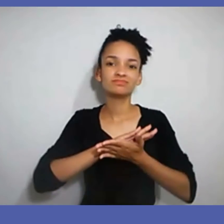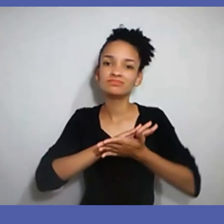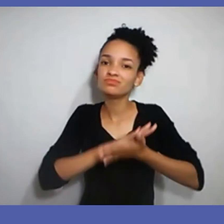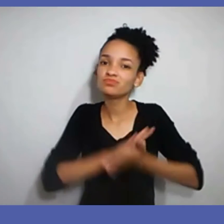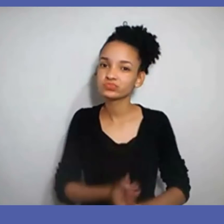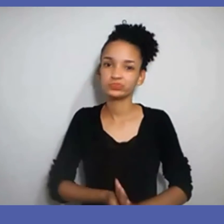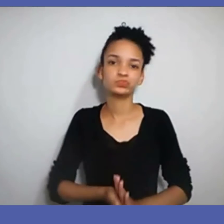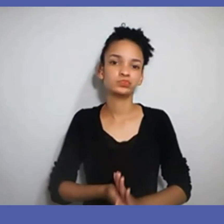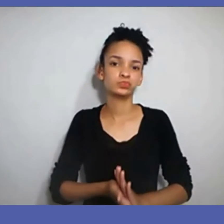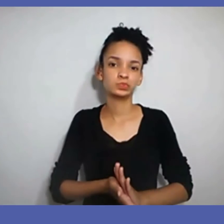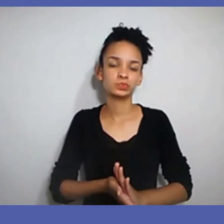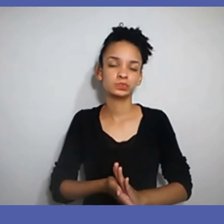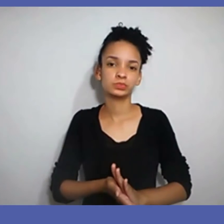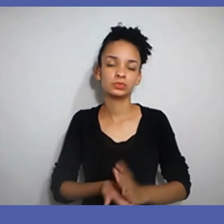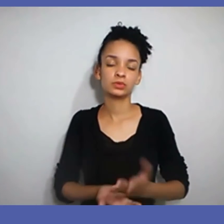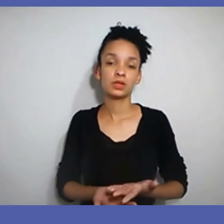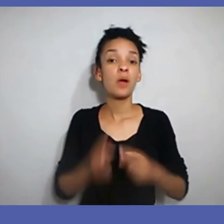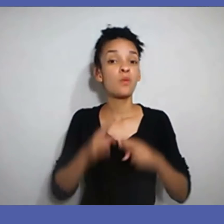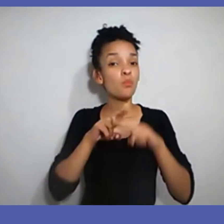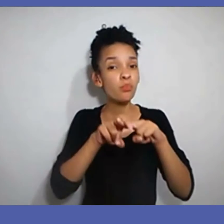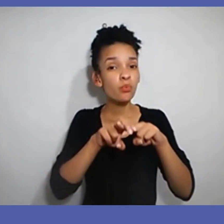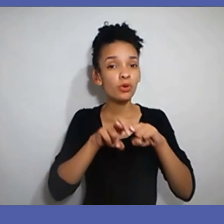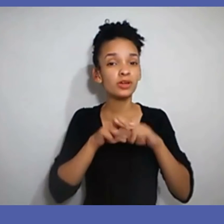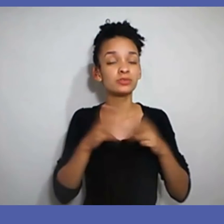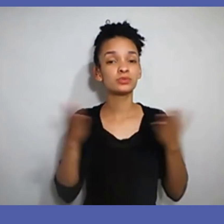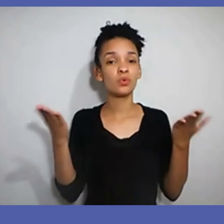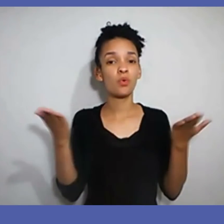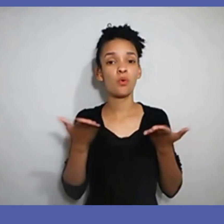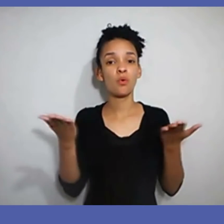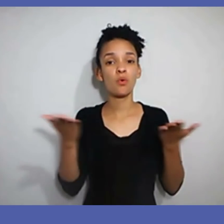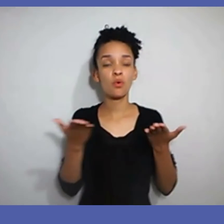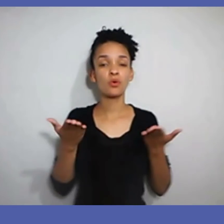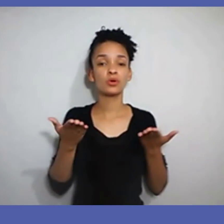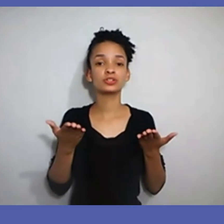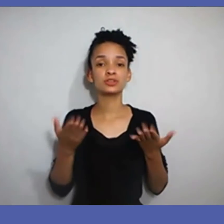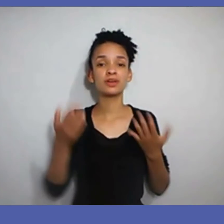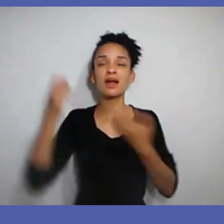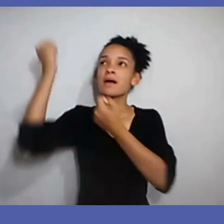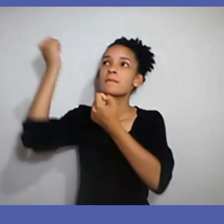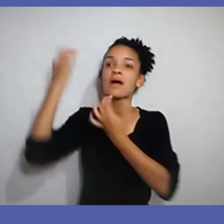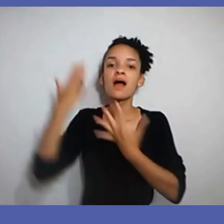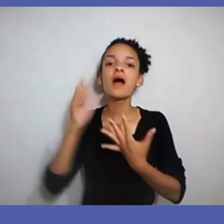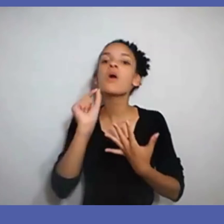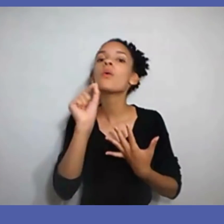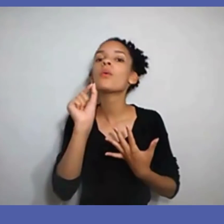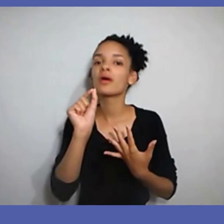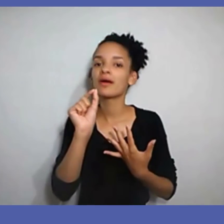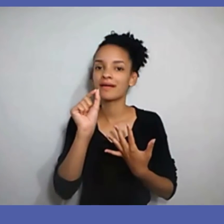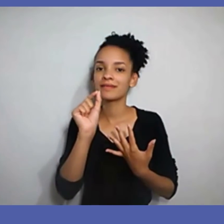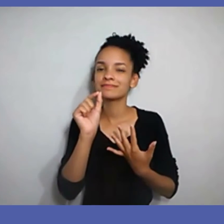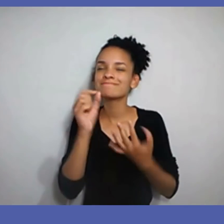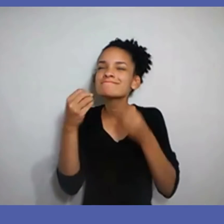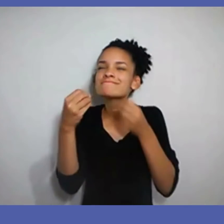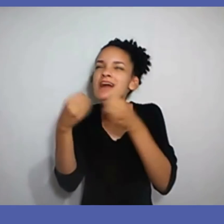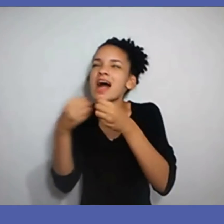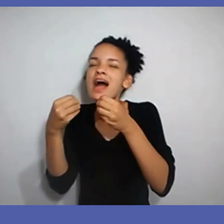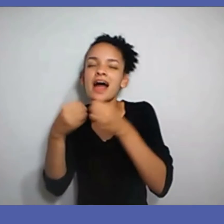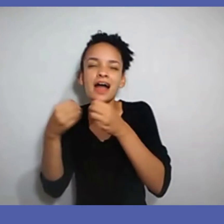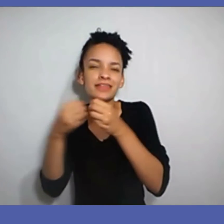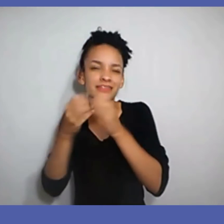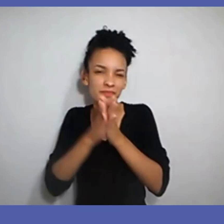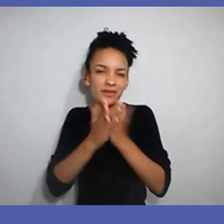Por isso, a nossa bênção hoje, irmãos, é seguir de perto a palavra, ouvir a voz do